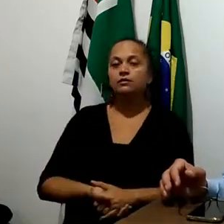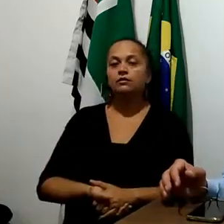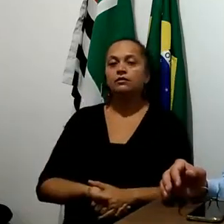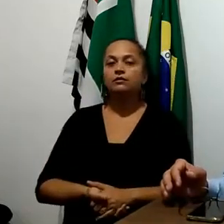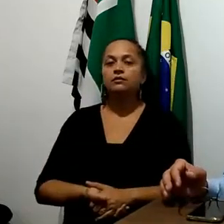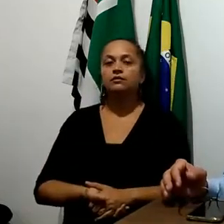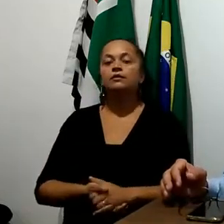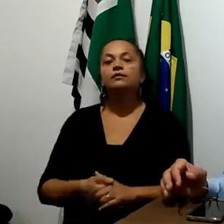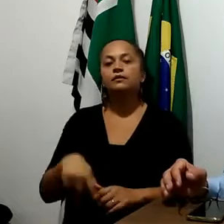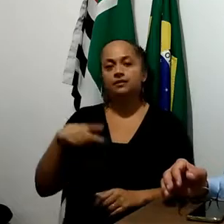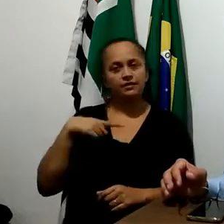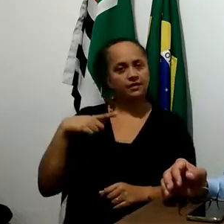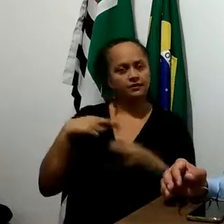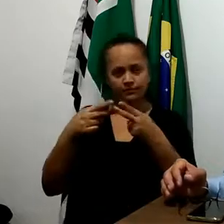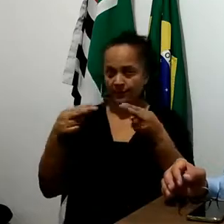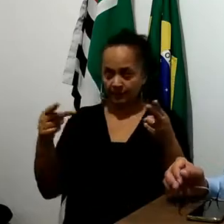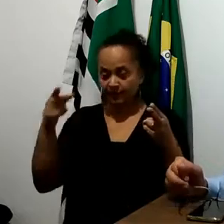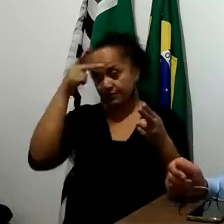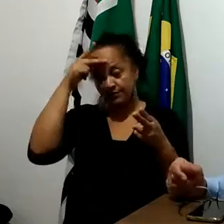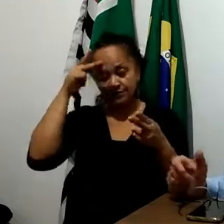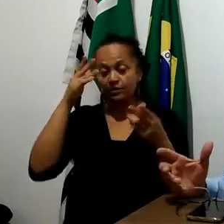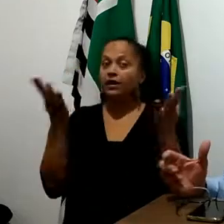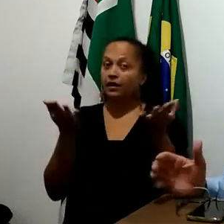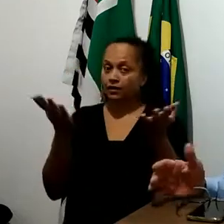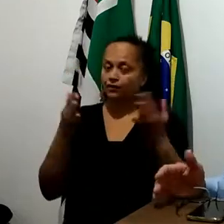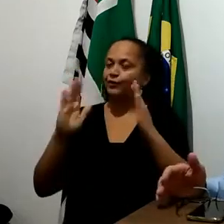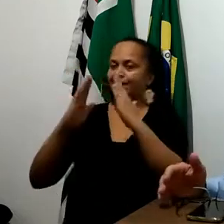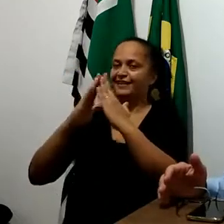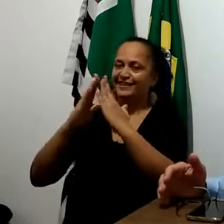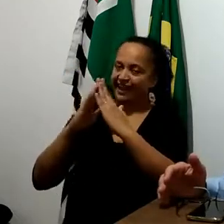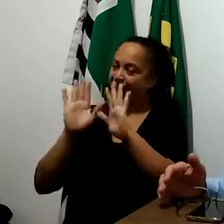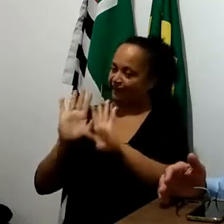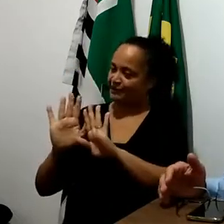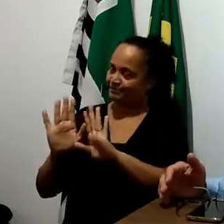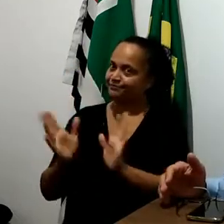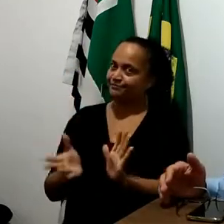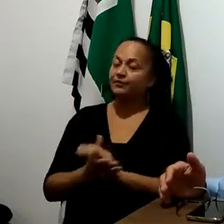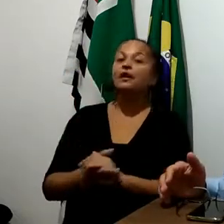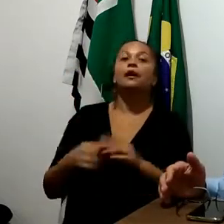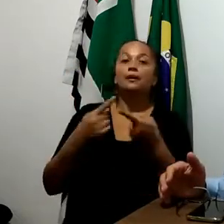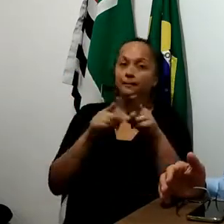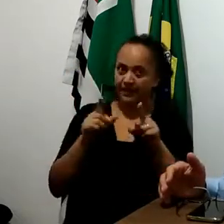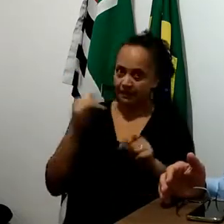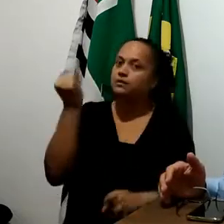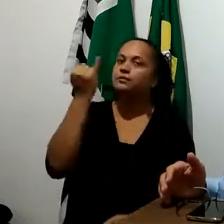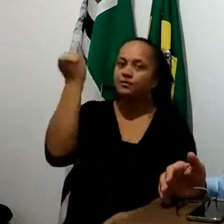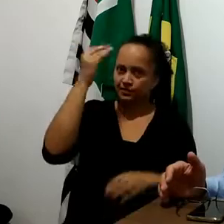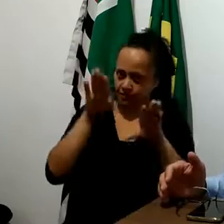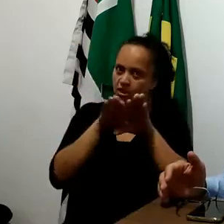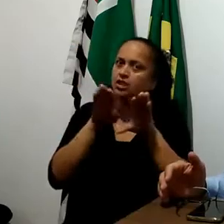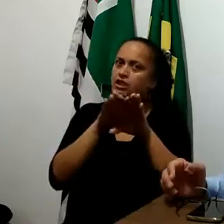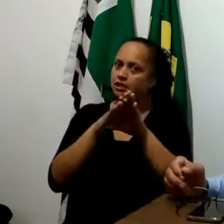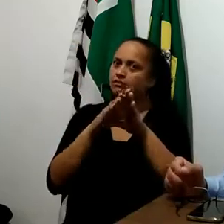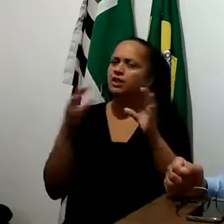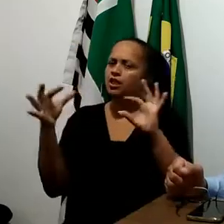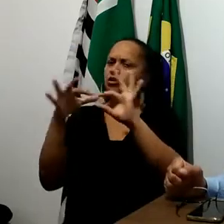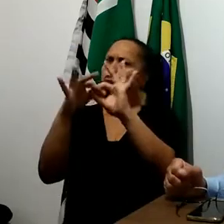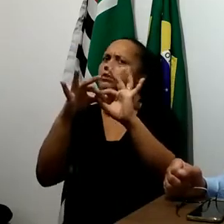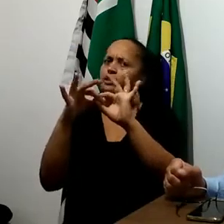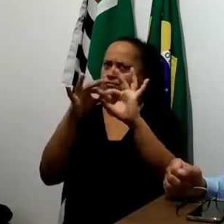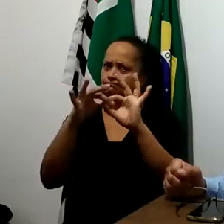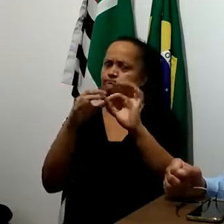ouvir a palavra em casa. Glória a Deus por isso, mas a gente precisa estar junto, a gente precisa congregar. Amém? Então, que o